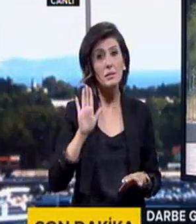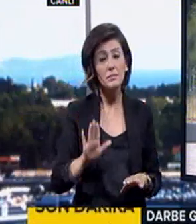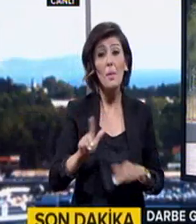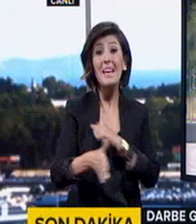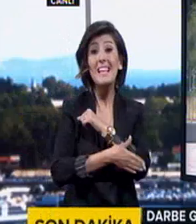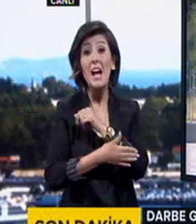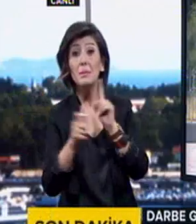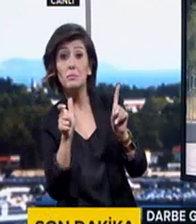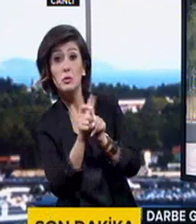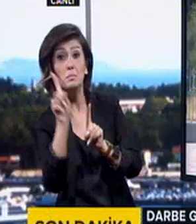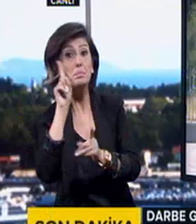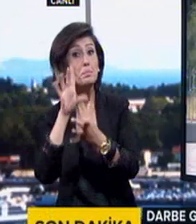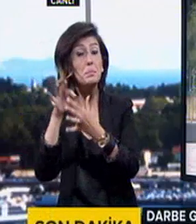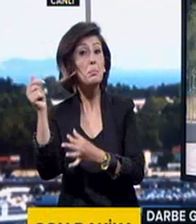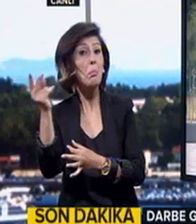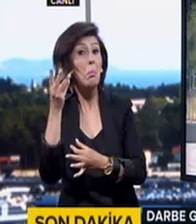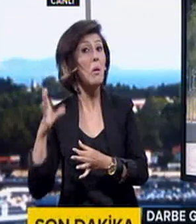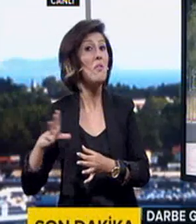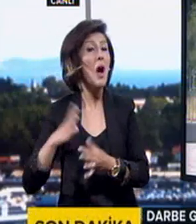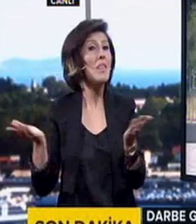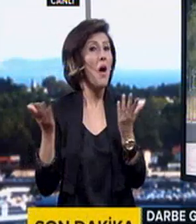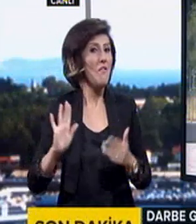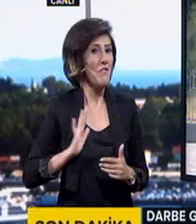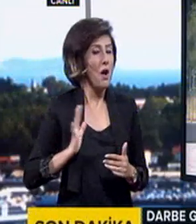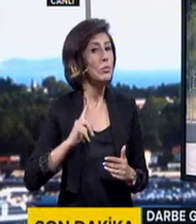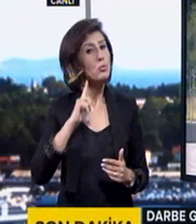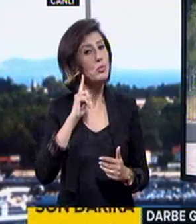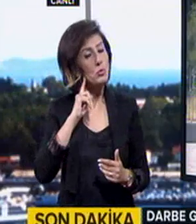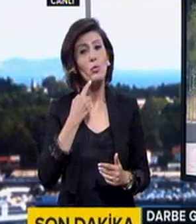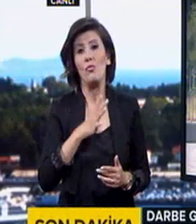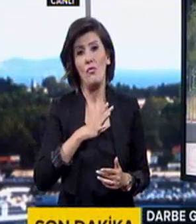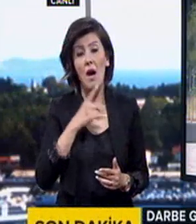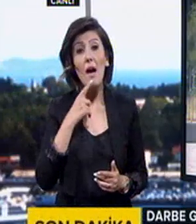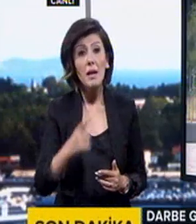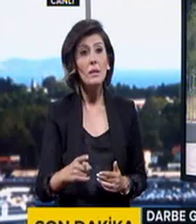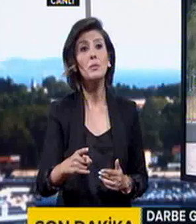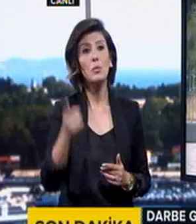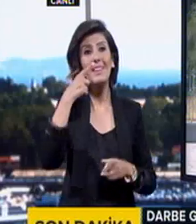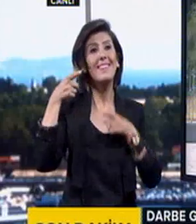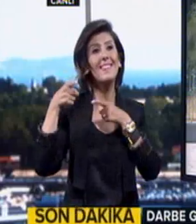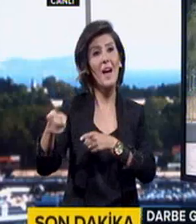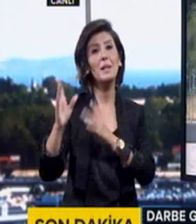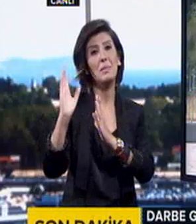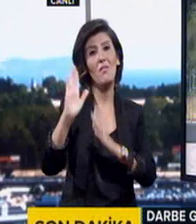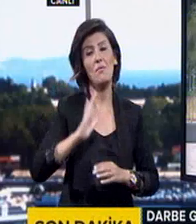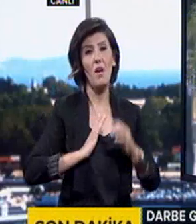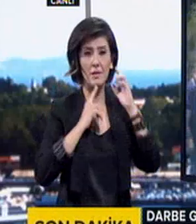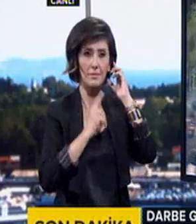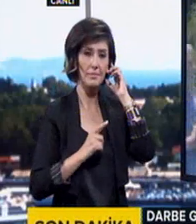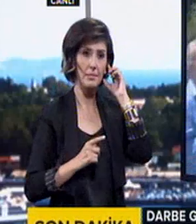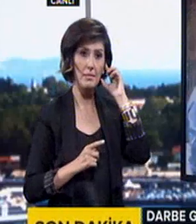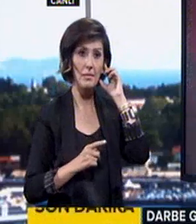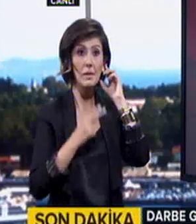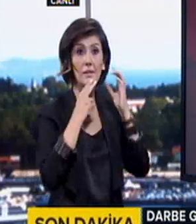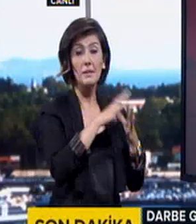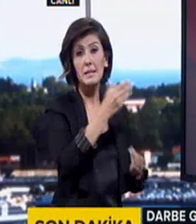yardımcı olduğu söylenen birkaç kişinin daha olduğu iddiası mevcut. O yüzden takip hala devam ediyor.